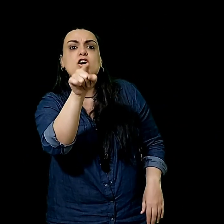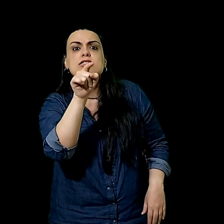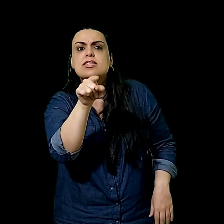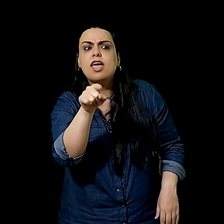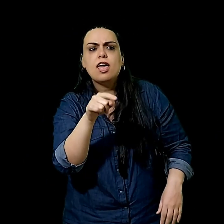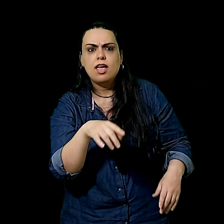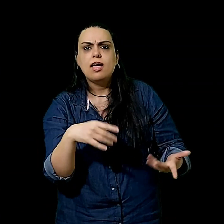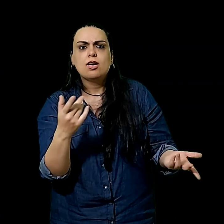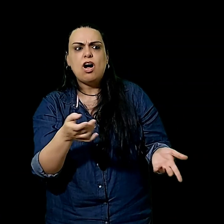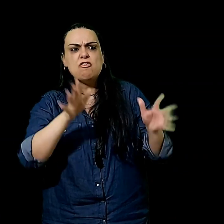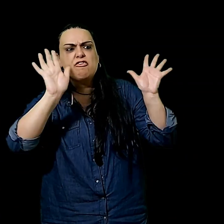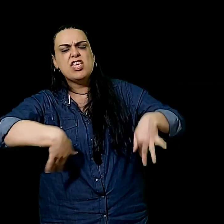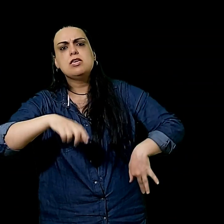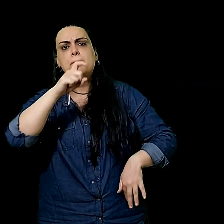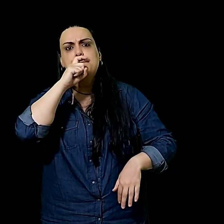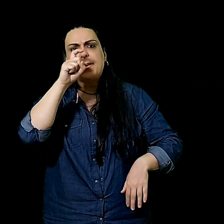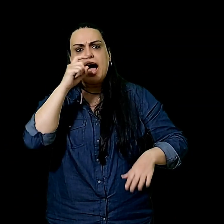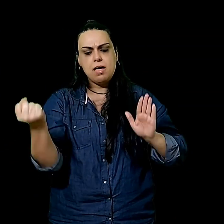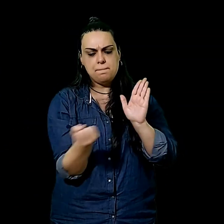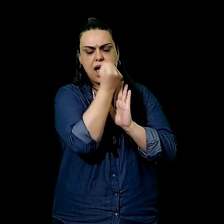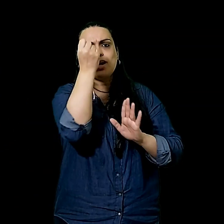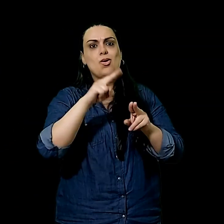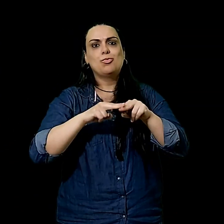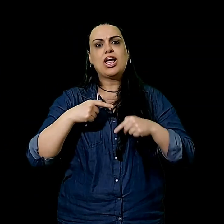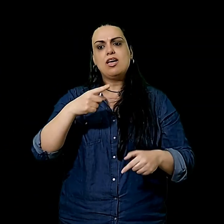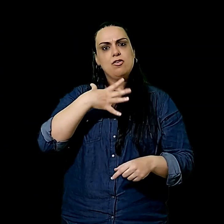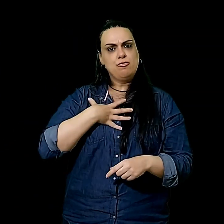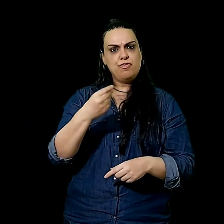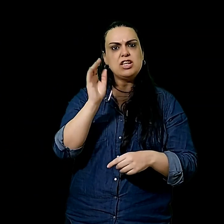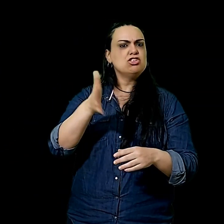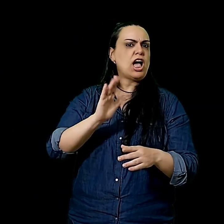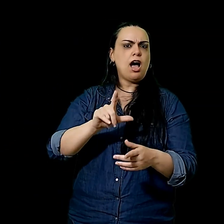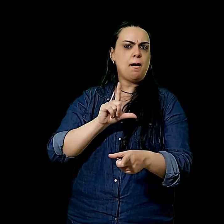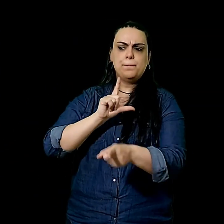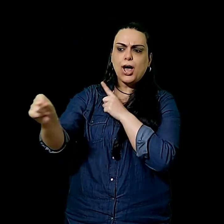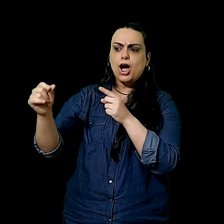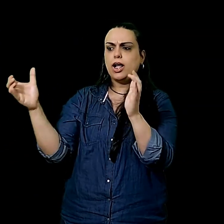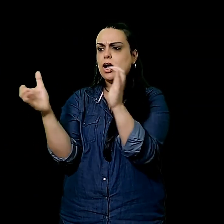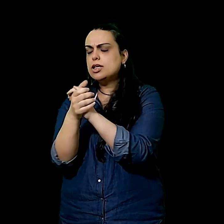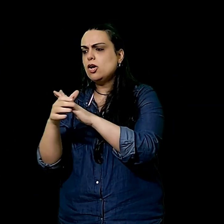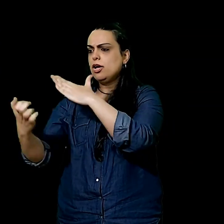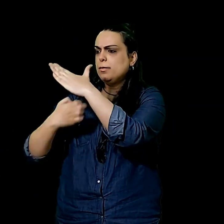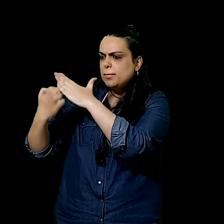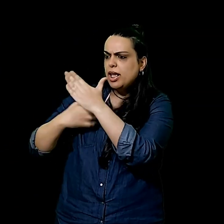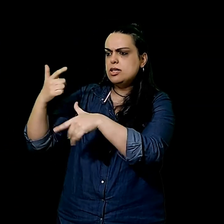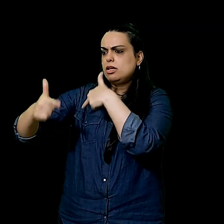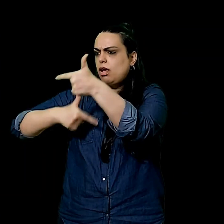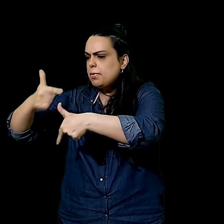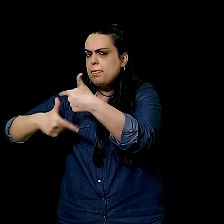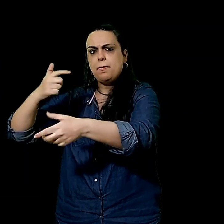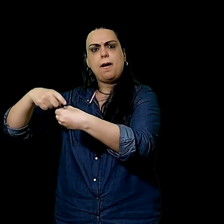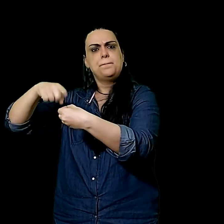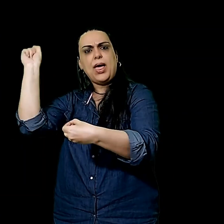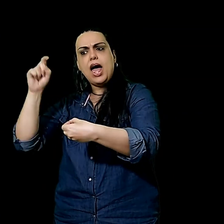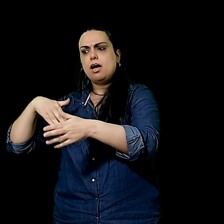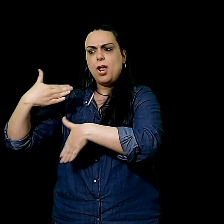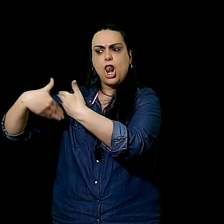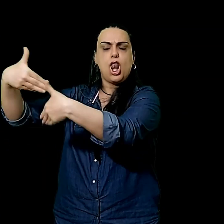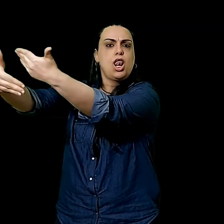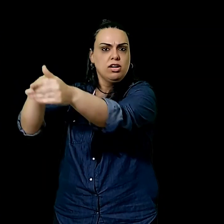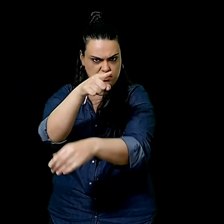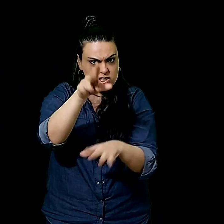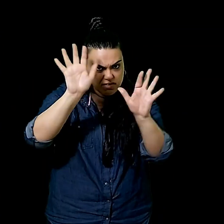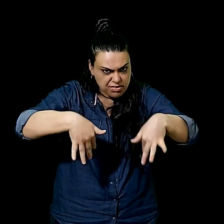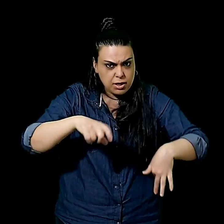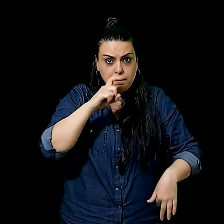seu filho porque agora ele tem uma casa, uma família para sustentar, uma empresa para desenvolver, porque agora ele tem condições de